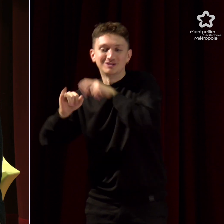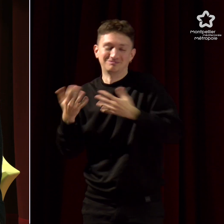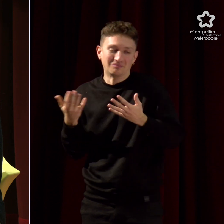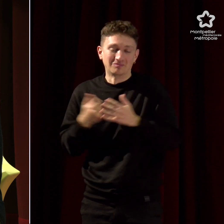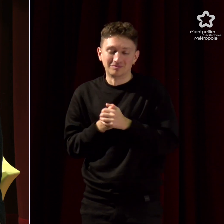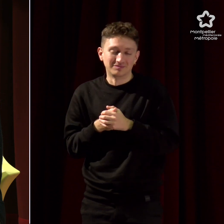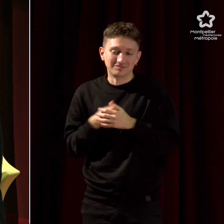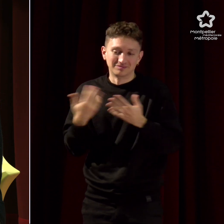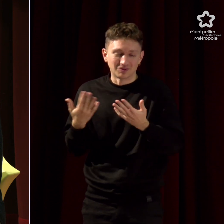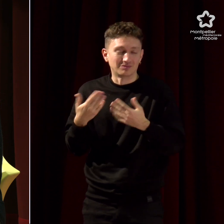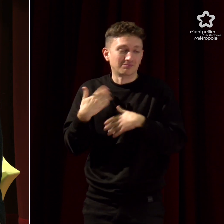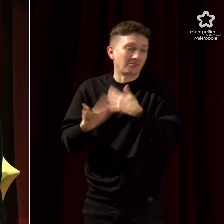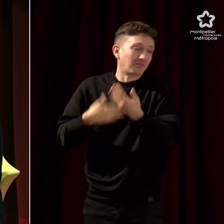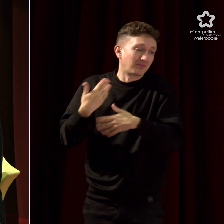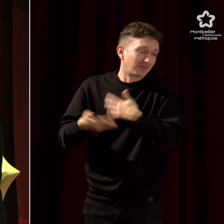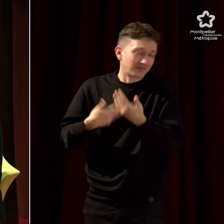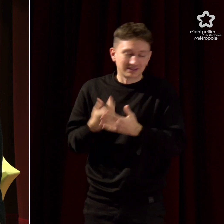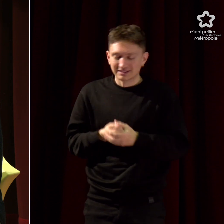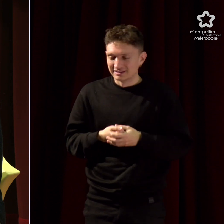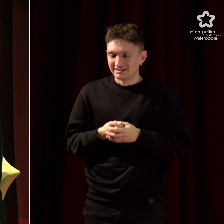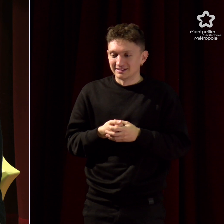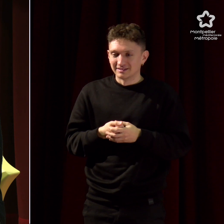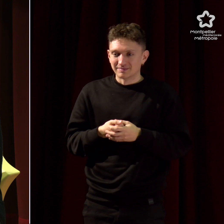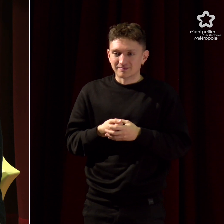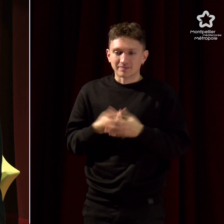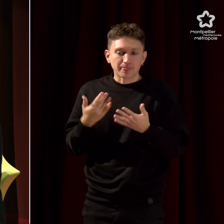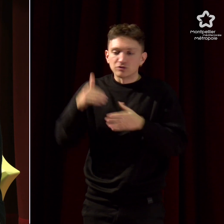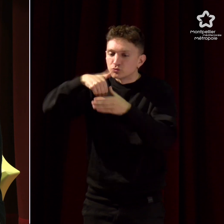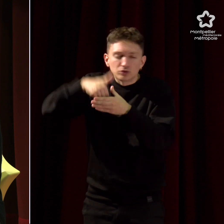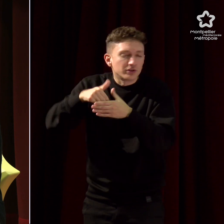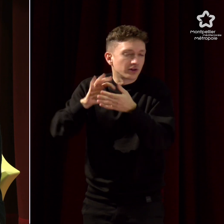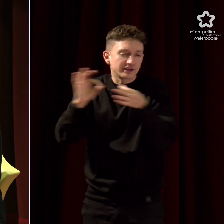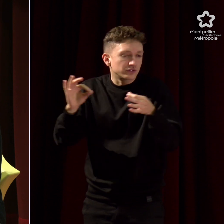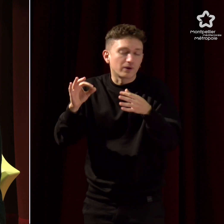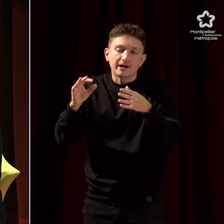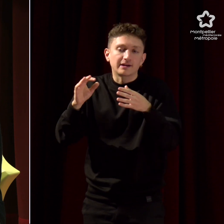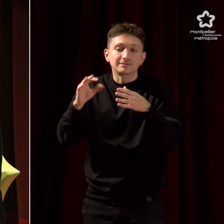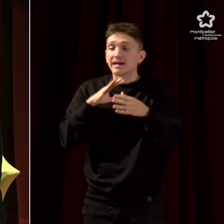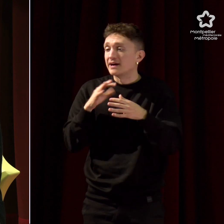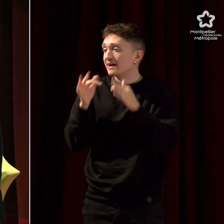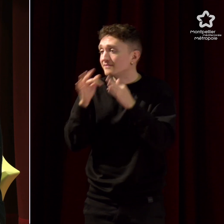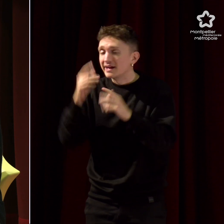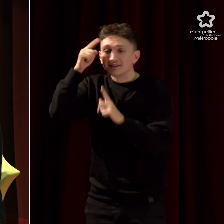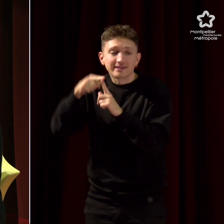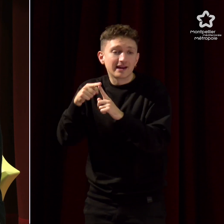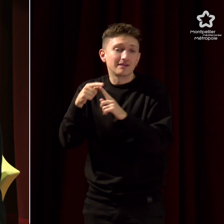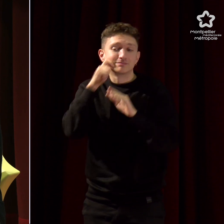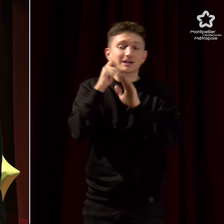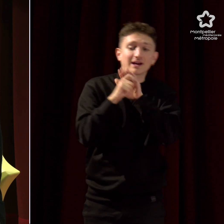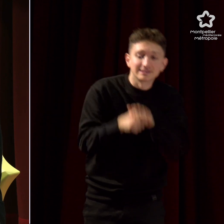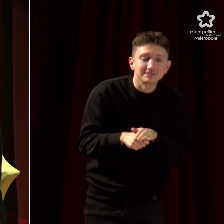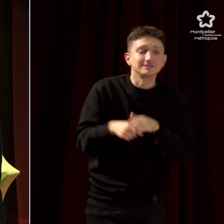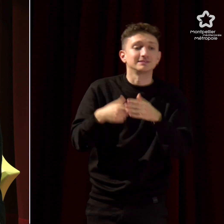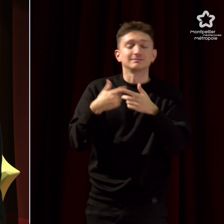plate. Et justement, c'était question de survivance, cette question de rejet, parce qu'ils n'étaient pas comme les autres. Ils avaient des caractères différents,